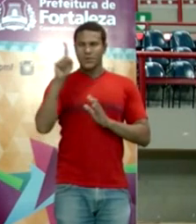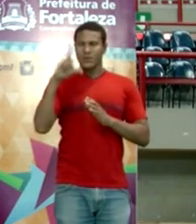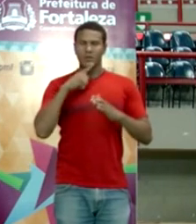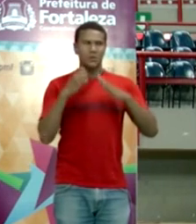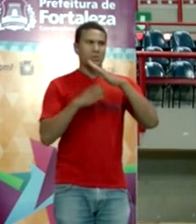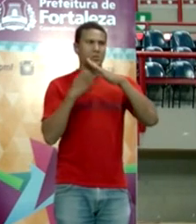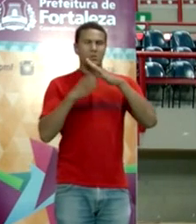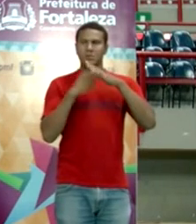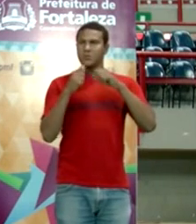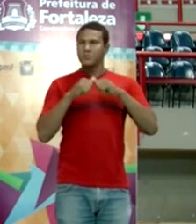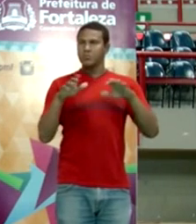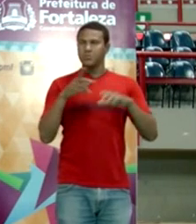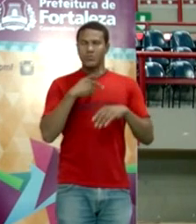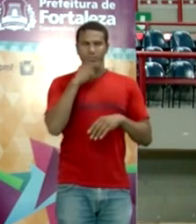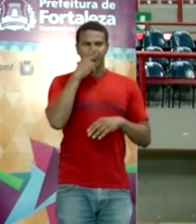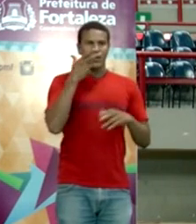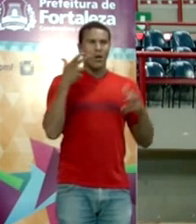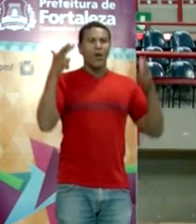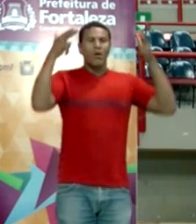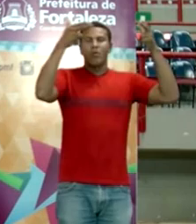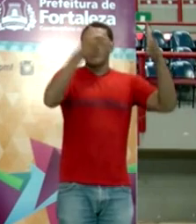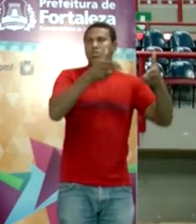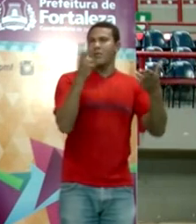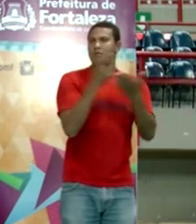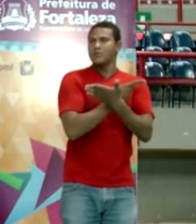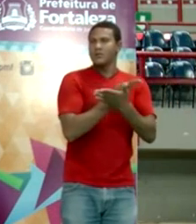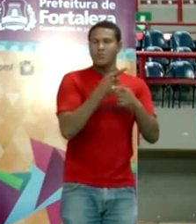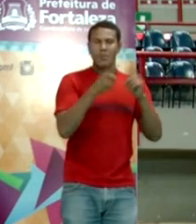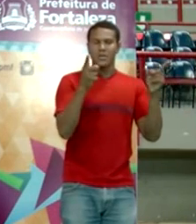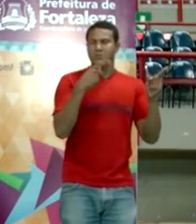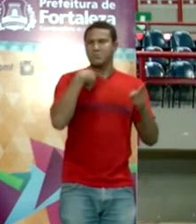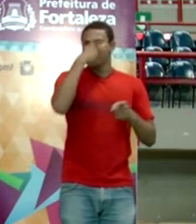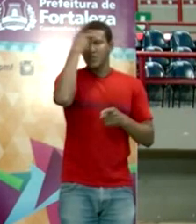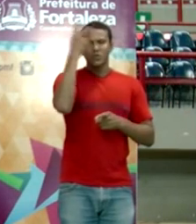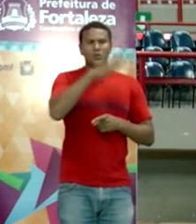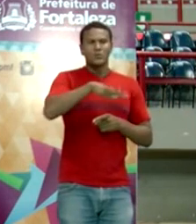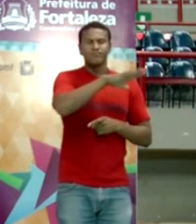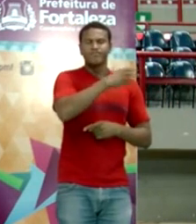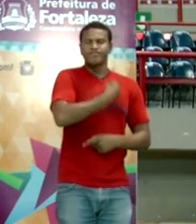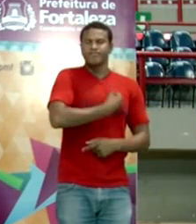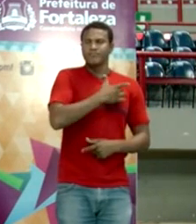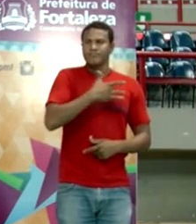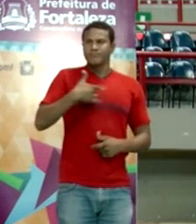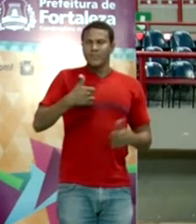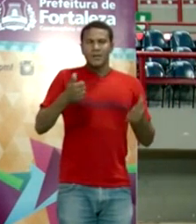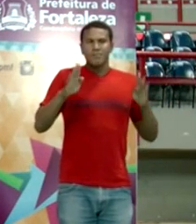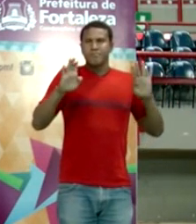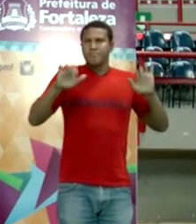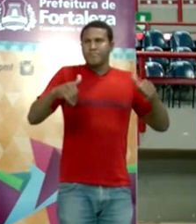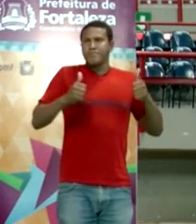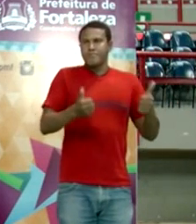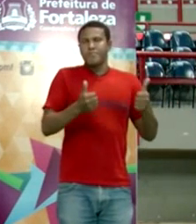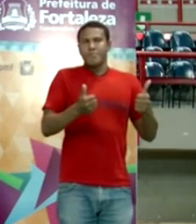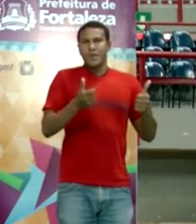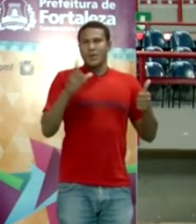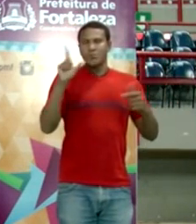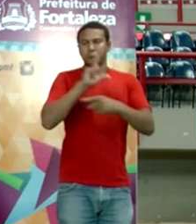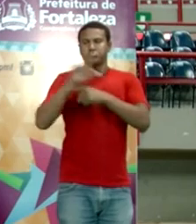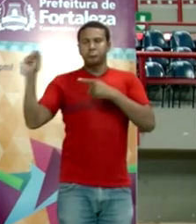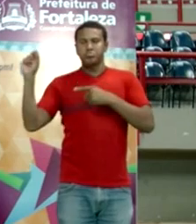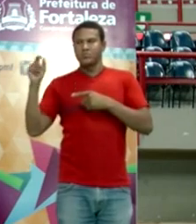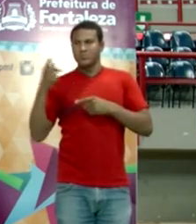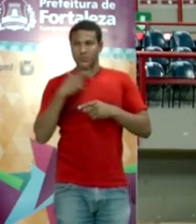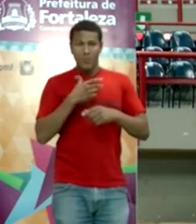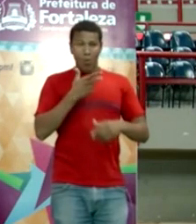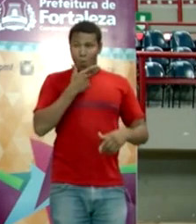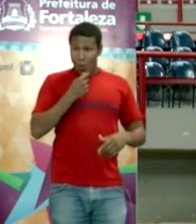cromos, ninguém ficou ferido durante a ação. O roubo aconteceu por volta das 23 horas e 30 minutos. Armados,